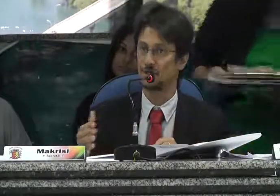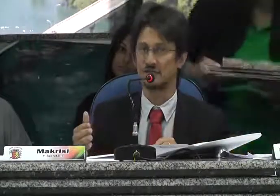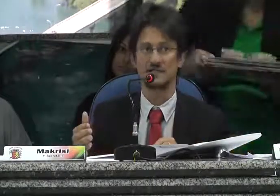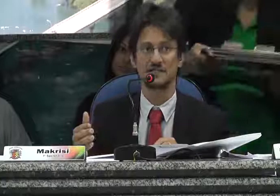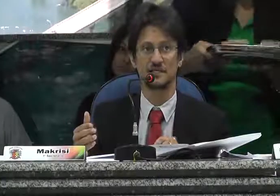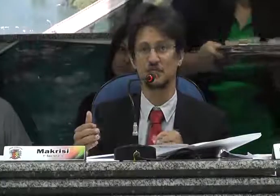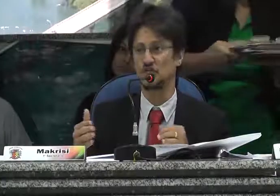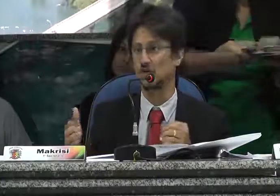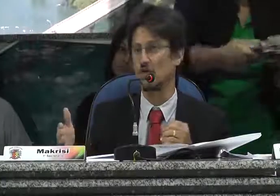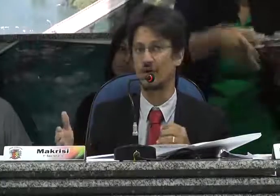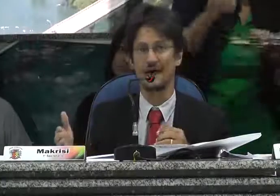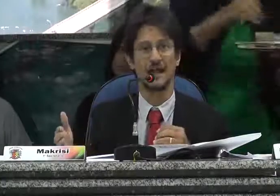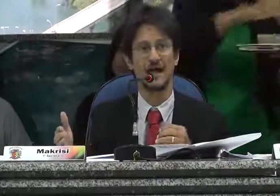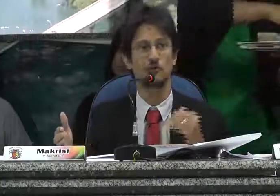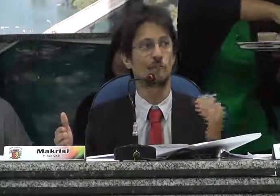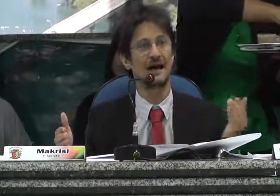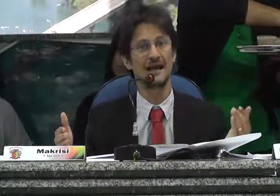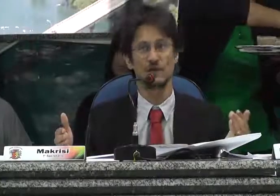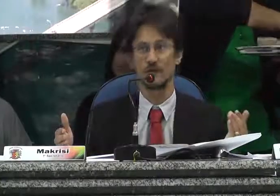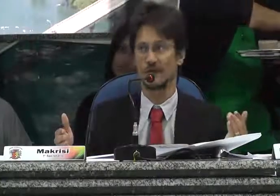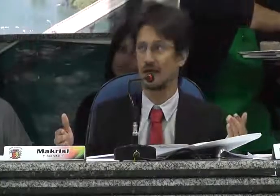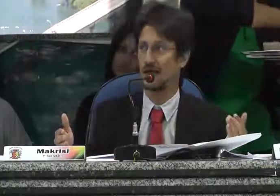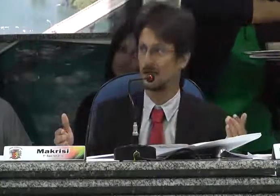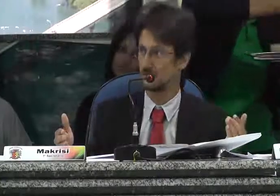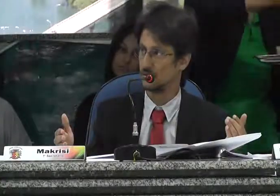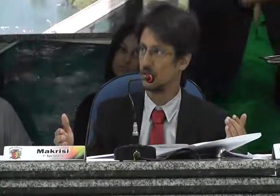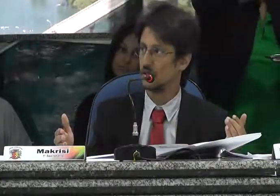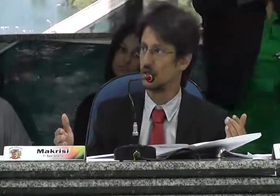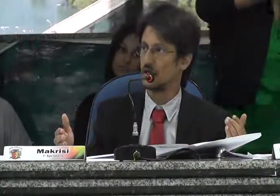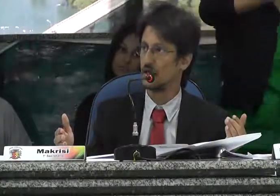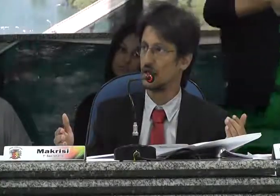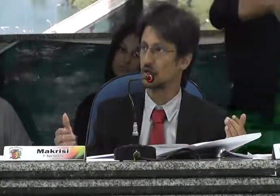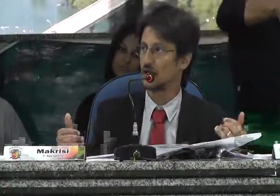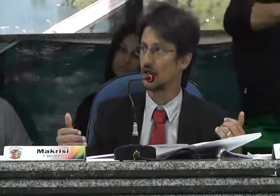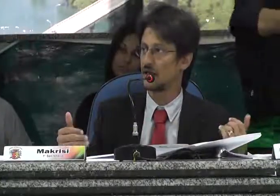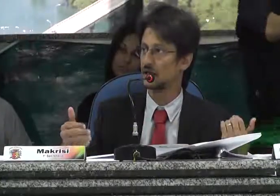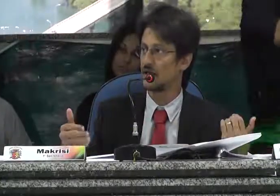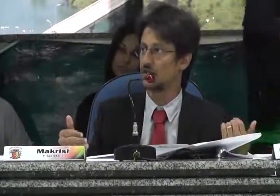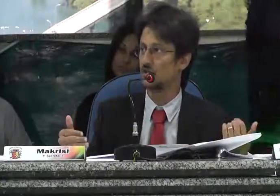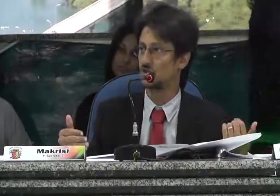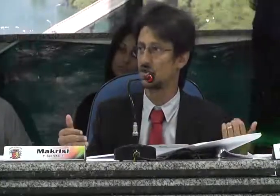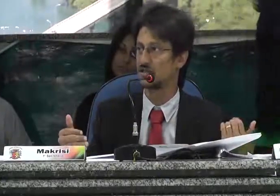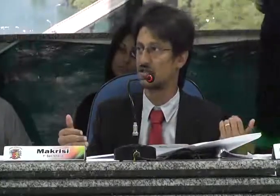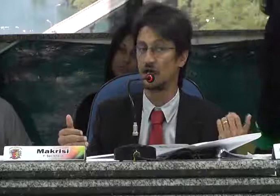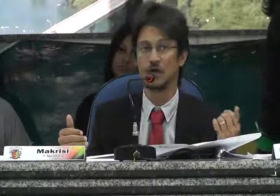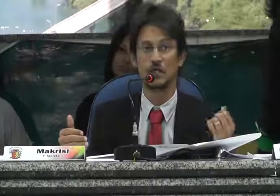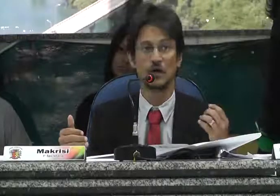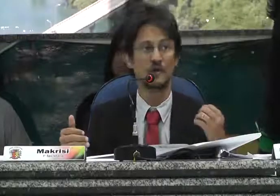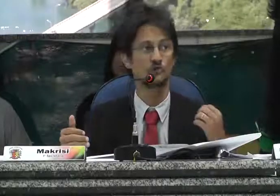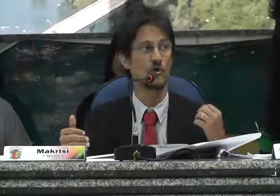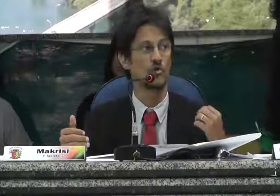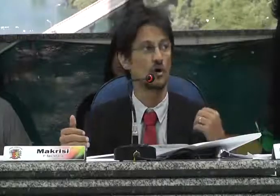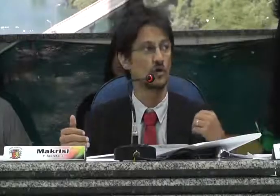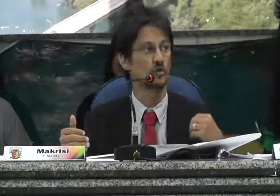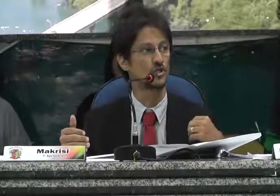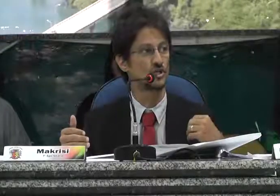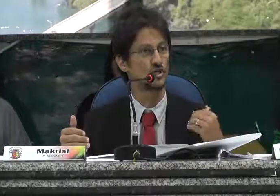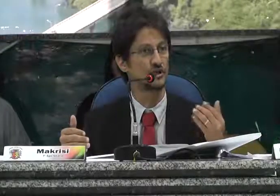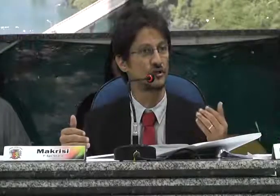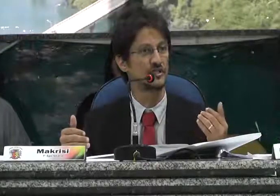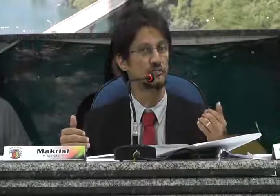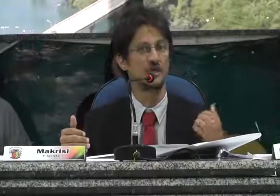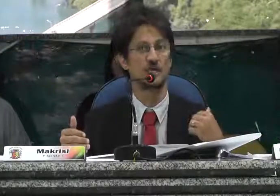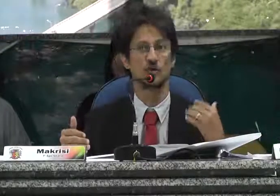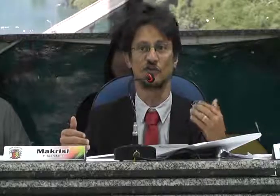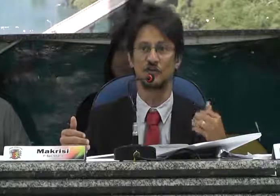pode acontecer de qualquer lado para qualquer lado. Né? A intolerância religiosa não é só quando a gente